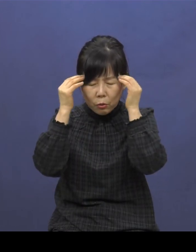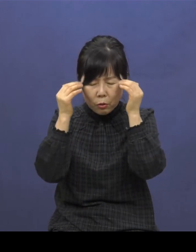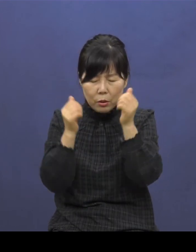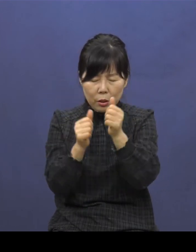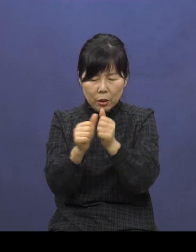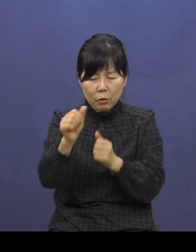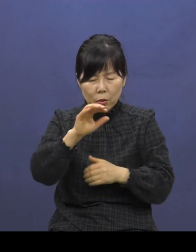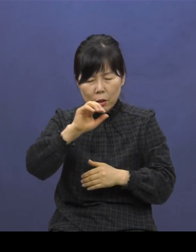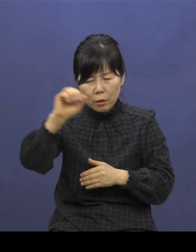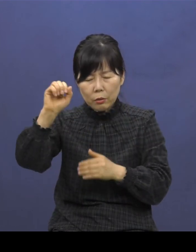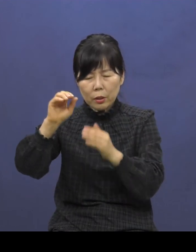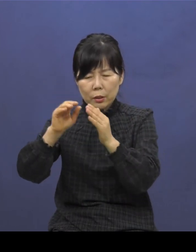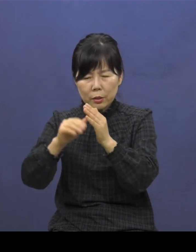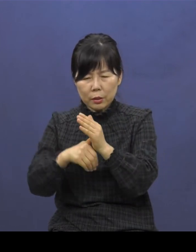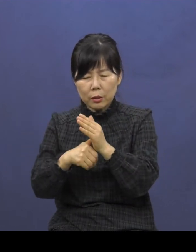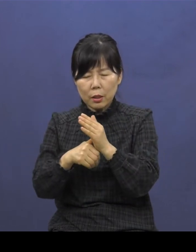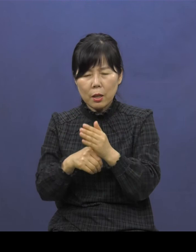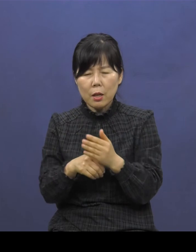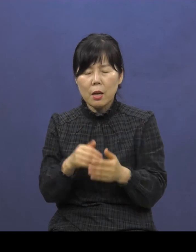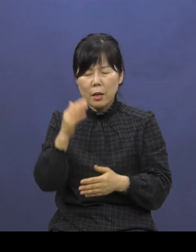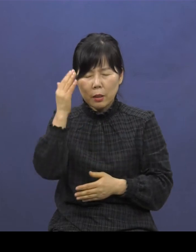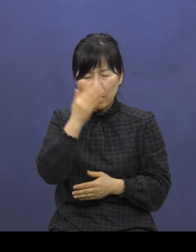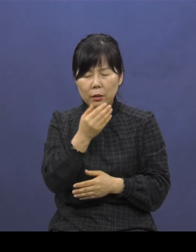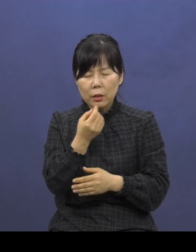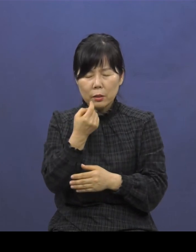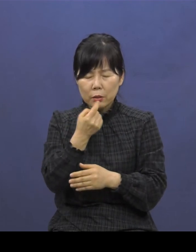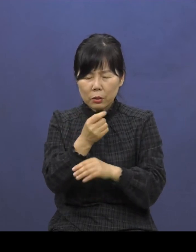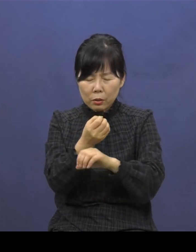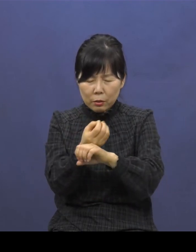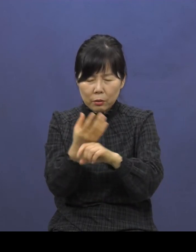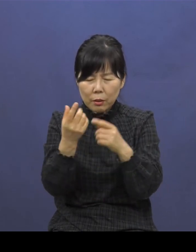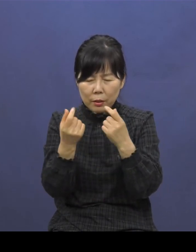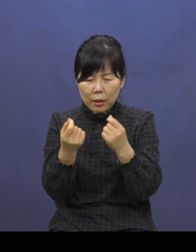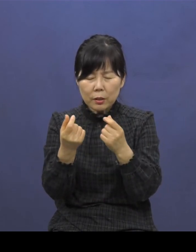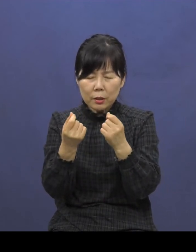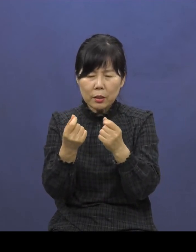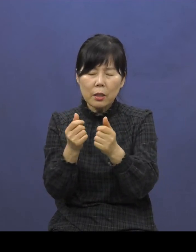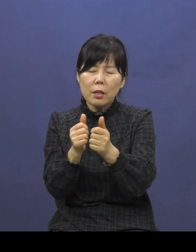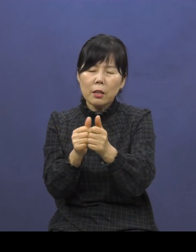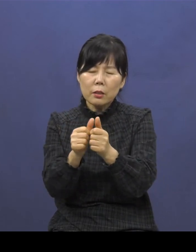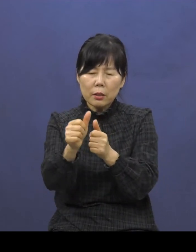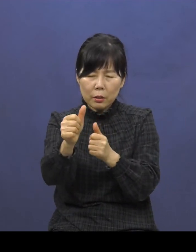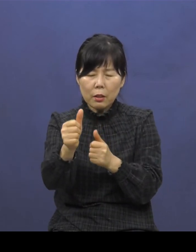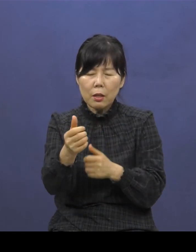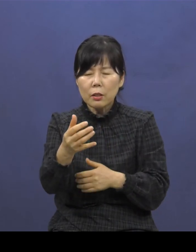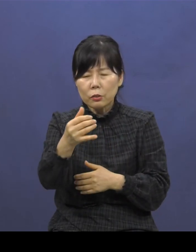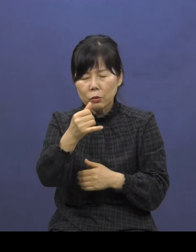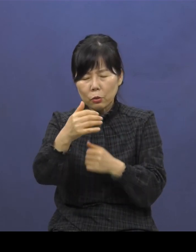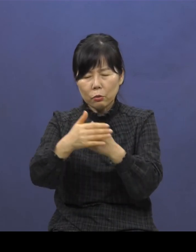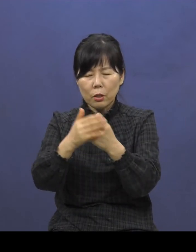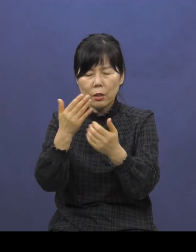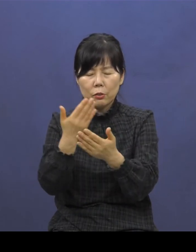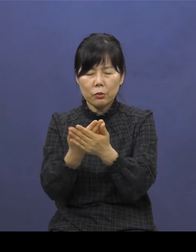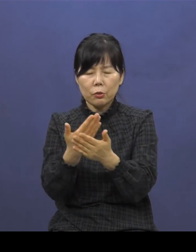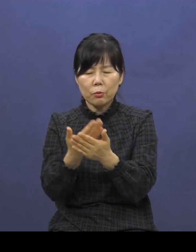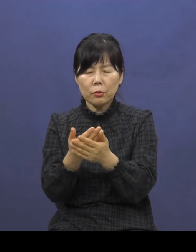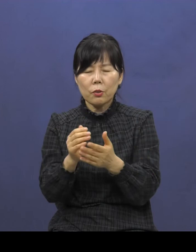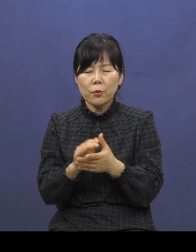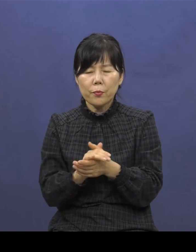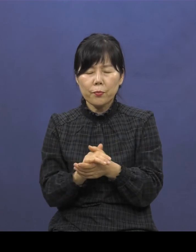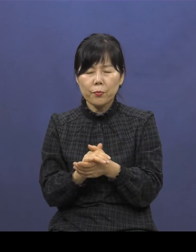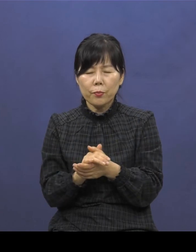정말 이 고난의 이야기를 통과하고 났을 때 우리가 정금처럼 나가기 원하오니 그러한 예배 공동체, 그러한 우리 신앙 공동체 되도록 우리